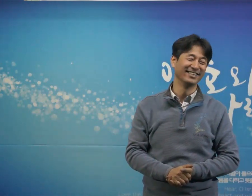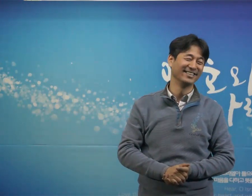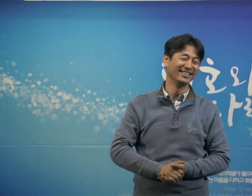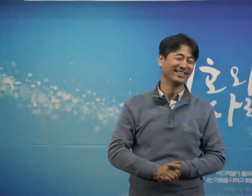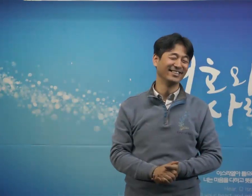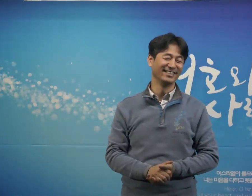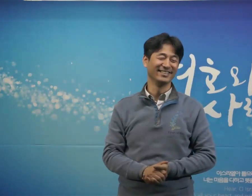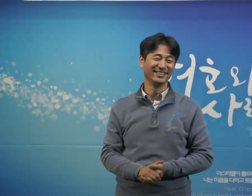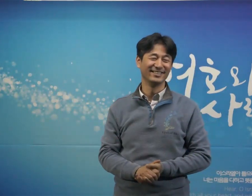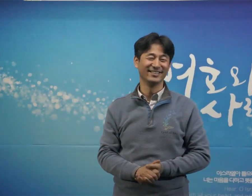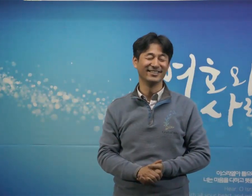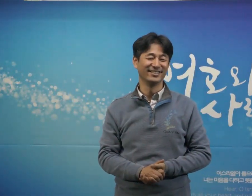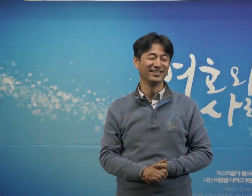않을까 걱정이 됩니다.